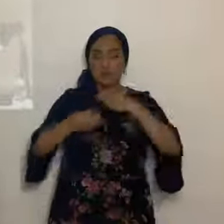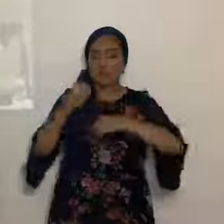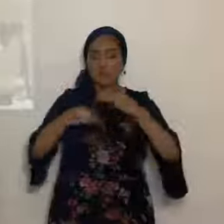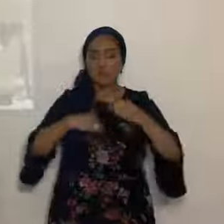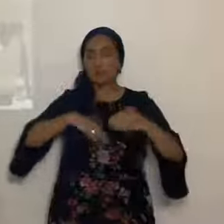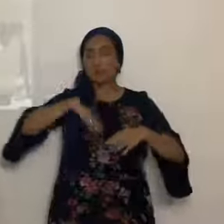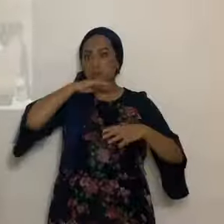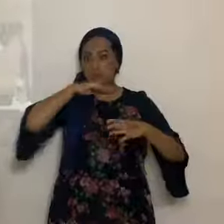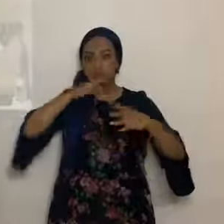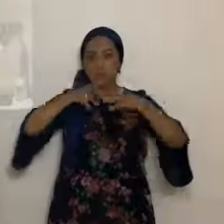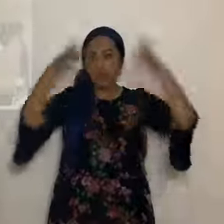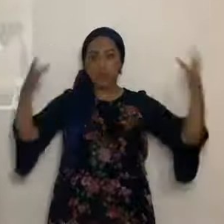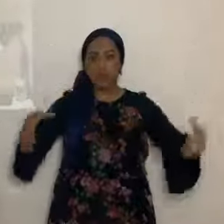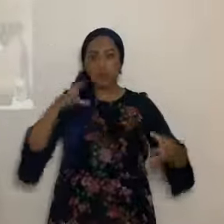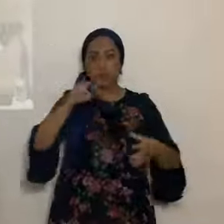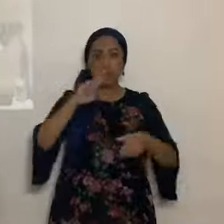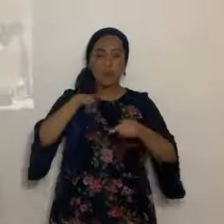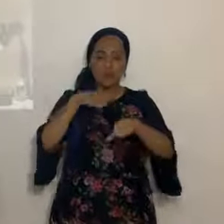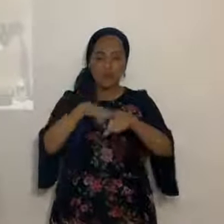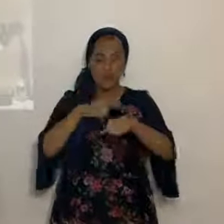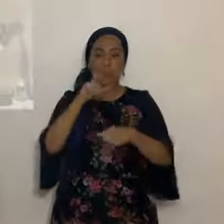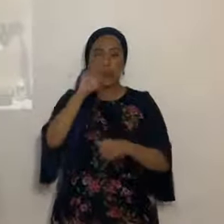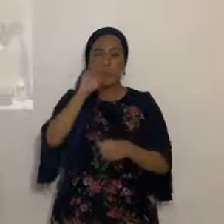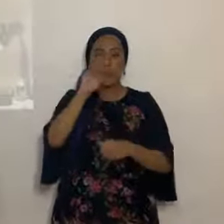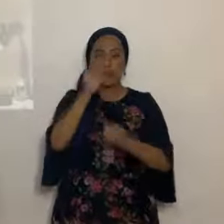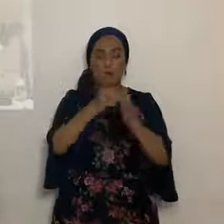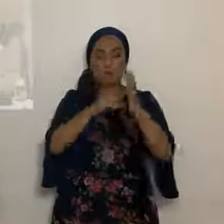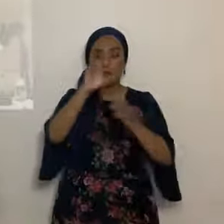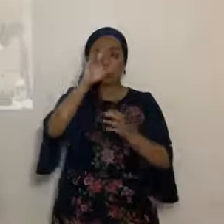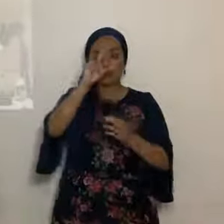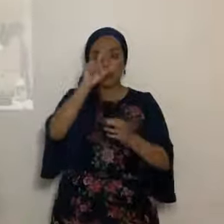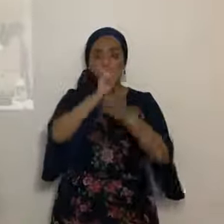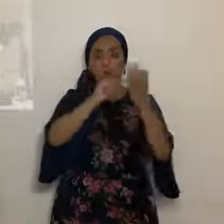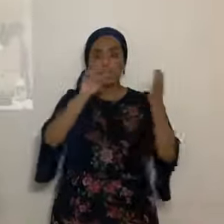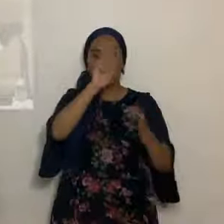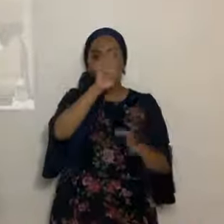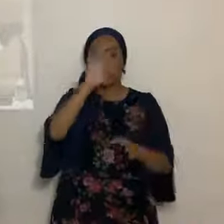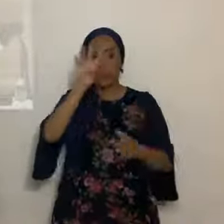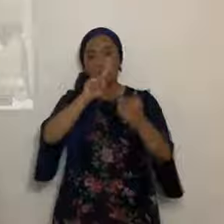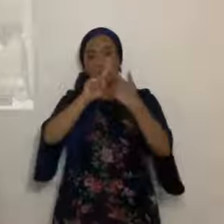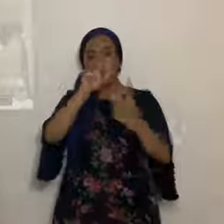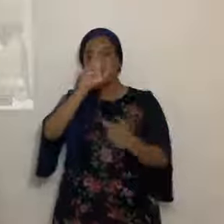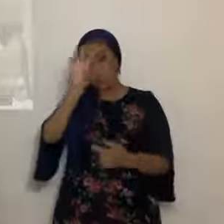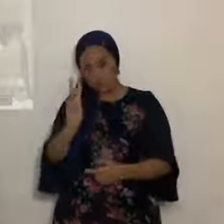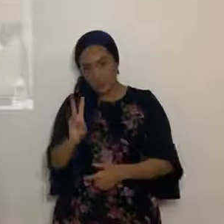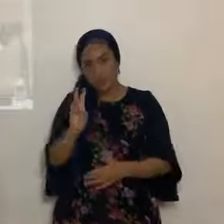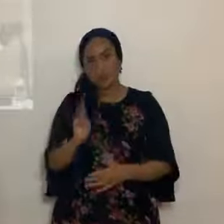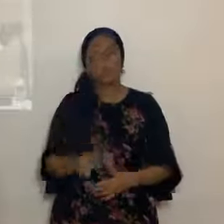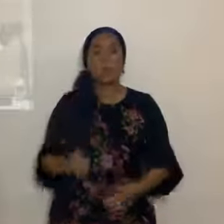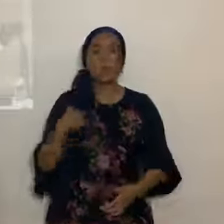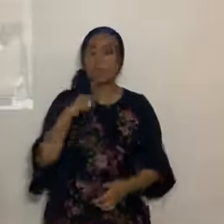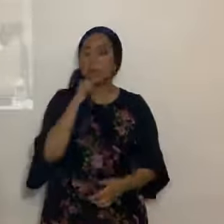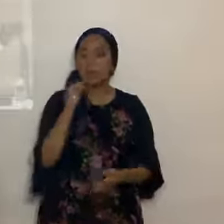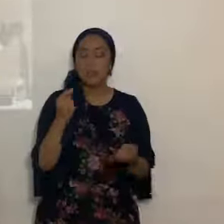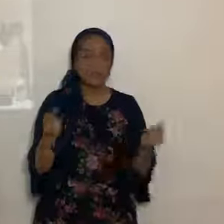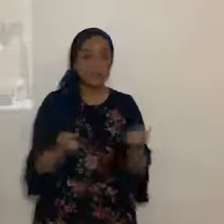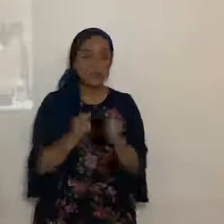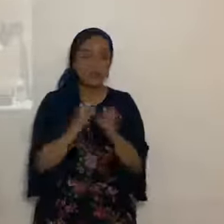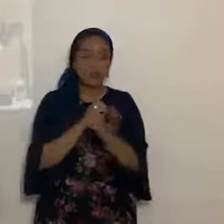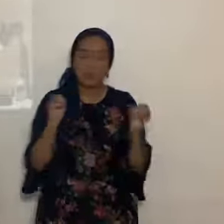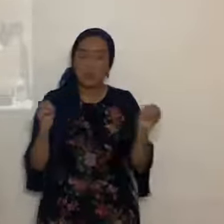el Eterno. Eso está en Lucas 21, verso 34 a 36. Entonces, no hay que pecar en